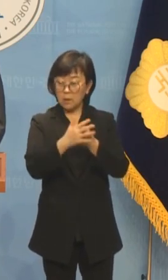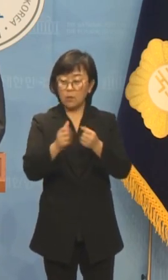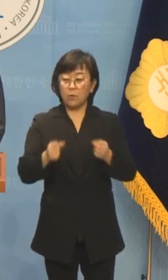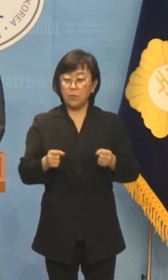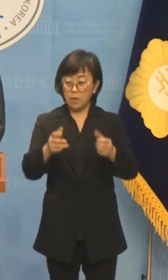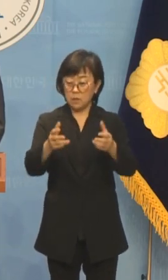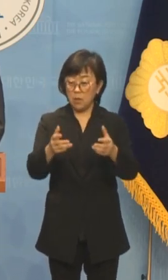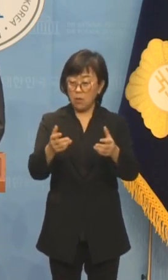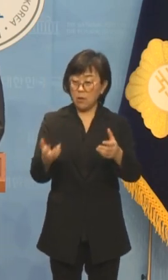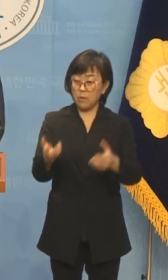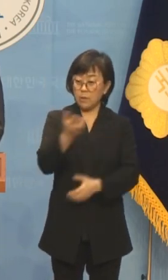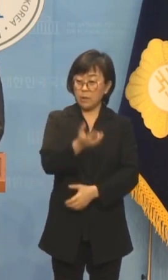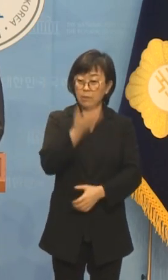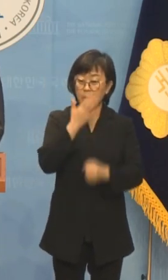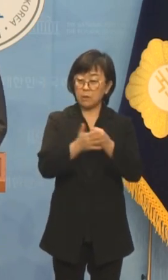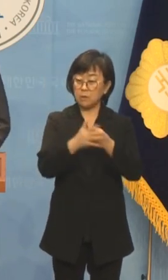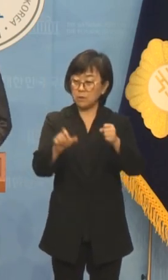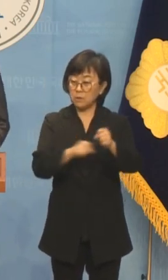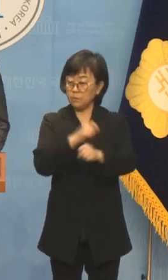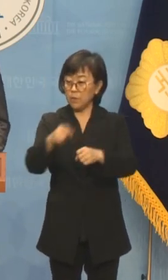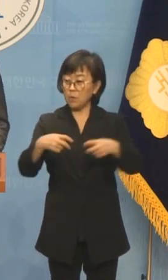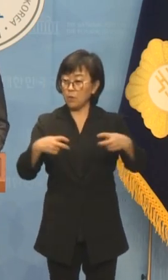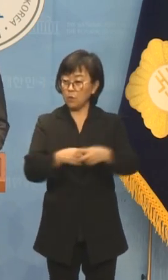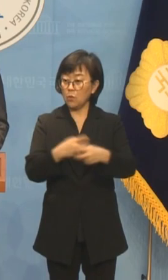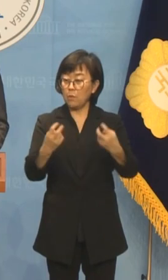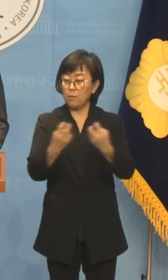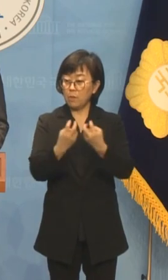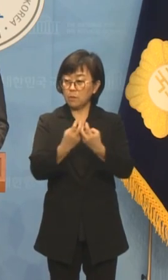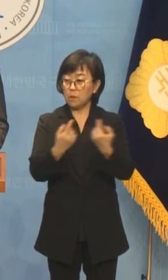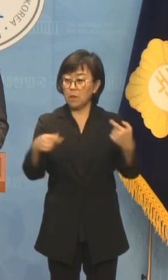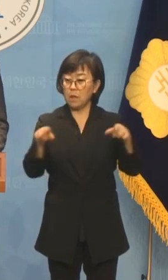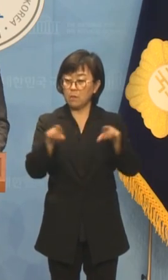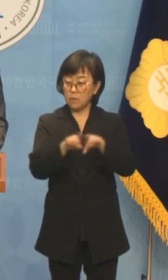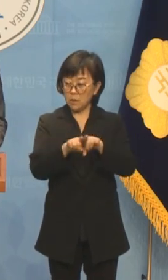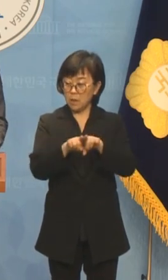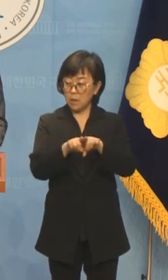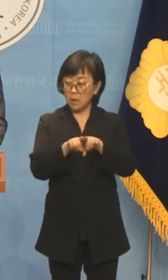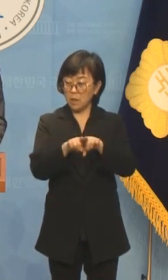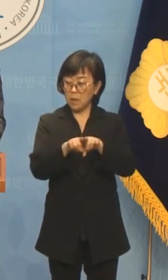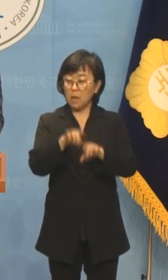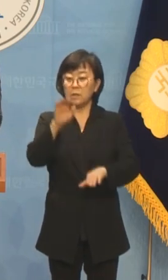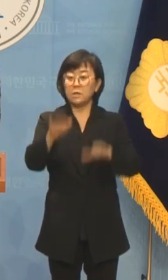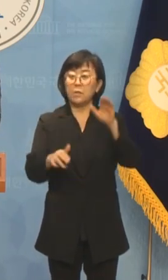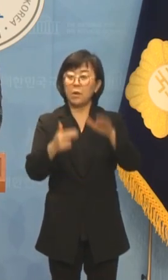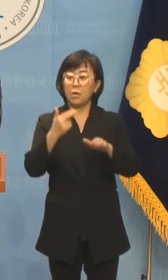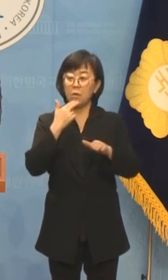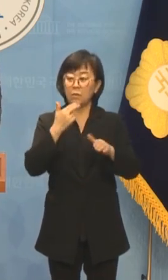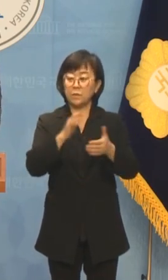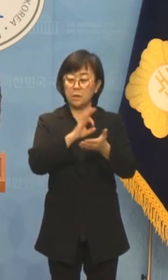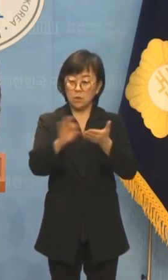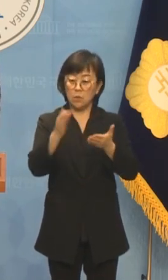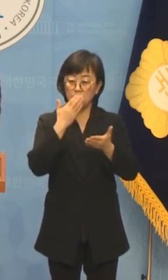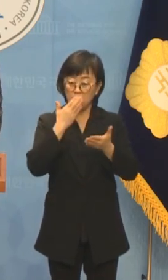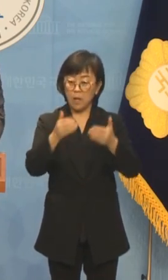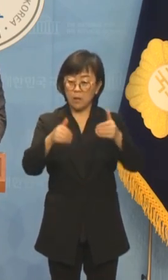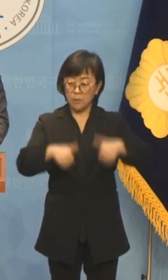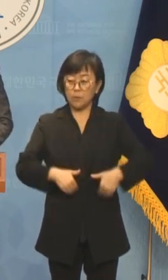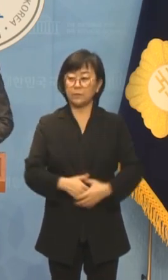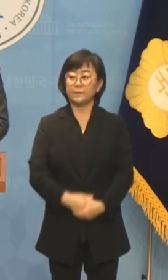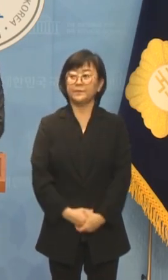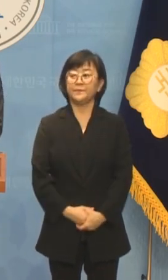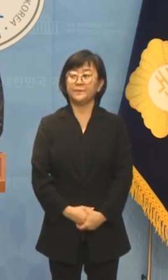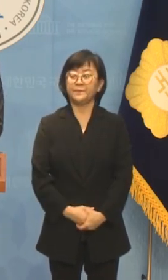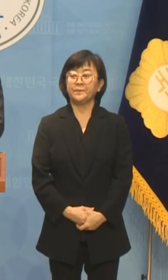휠체어 접근과 기존의 특별교통수단은 함께 공존하며 차별 없이 이용할 수 있어야 합니다.